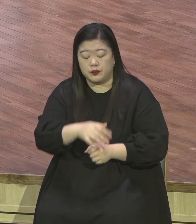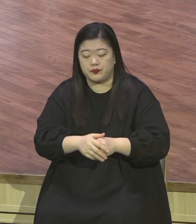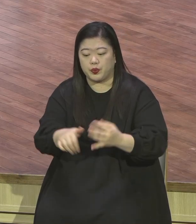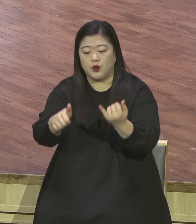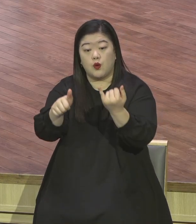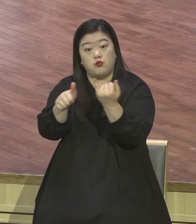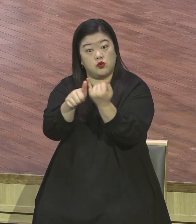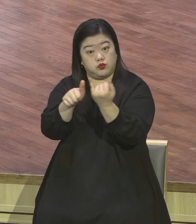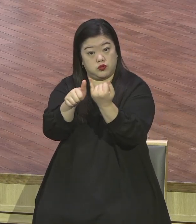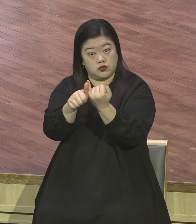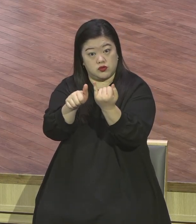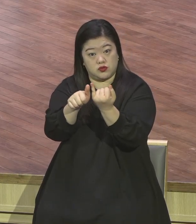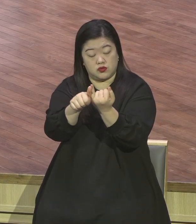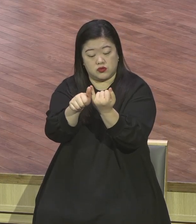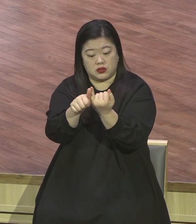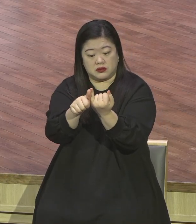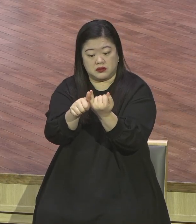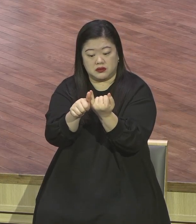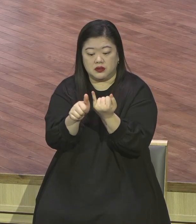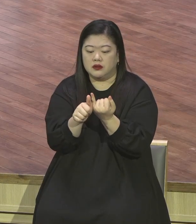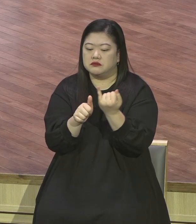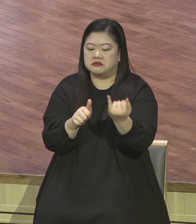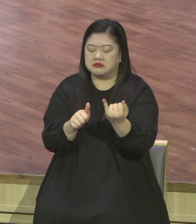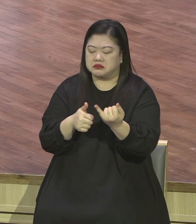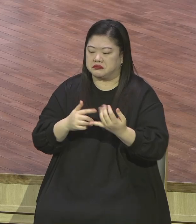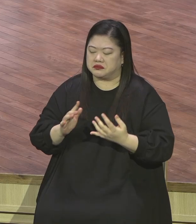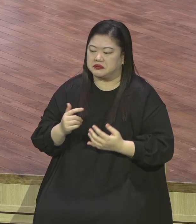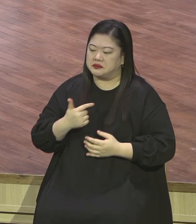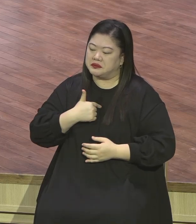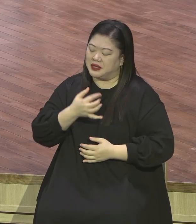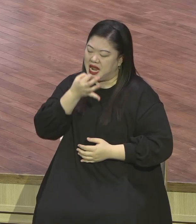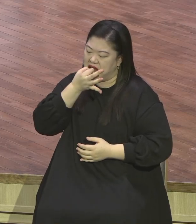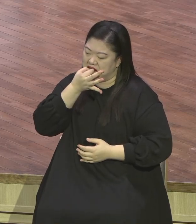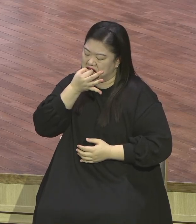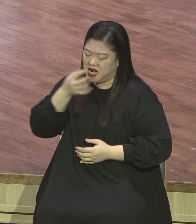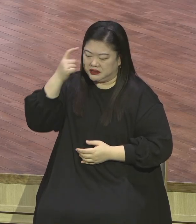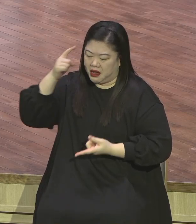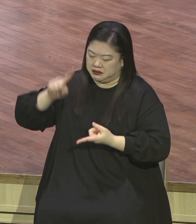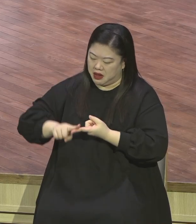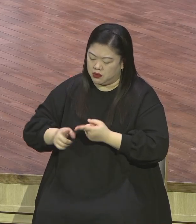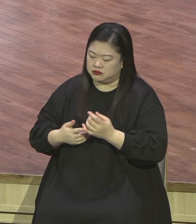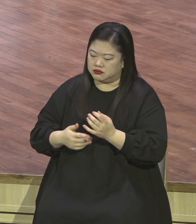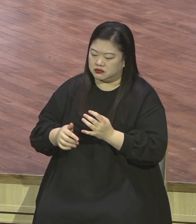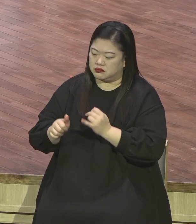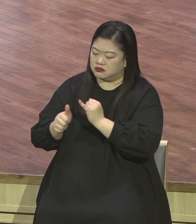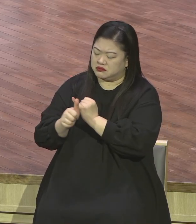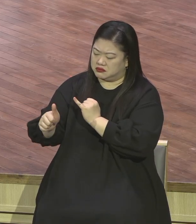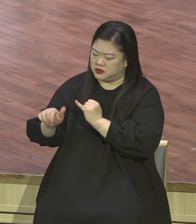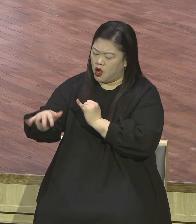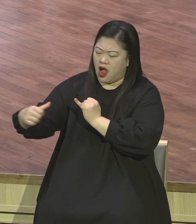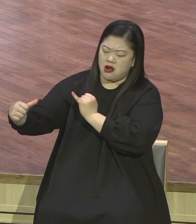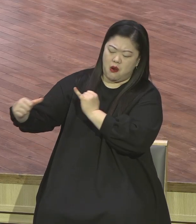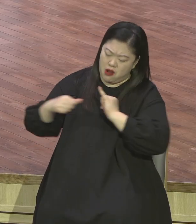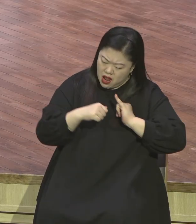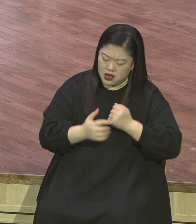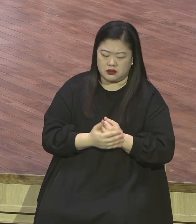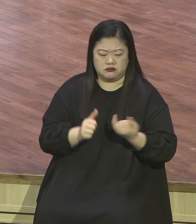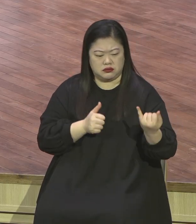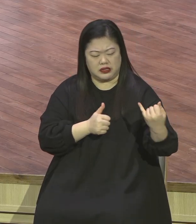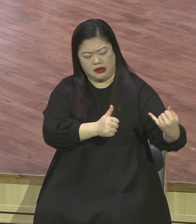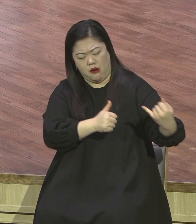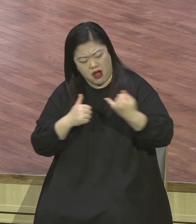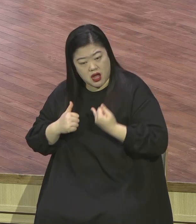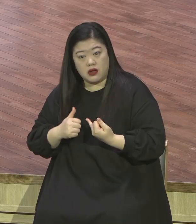자기 중심으로 자기 중심, 자기 욕심, 자기 생각에 빠져서 그러니까 남편을 자기